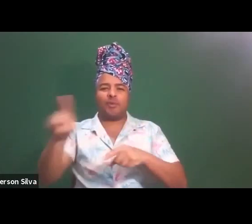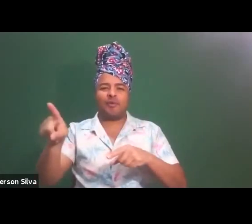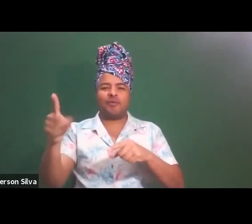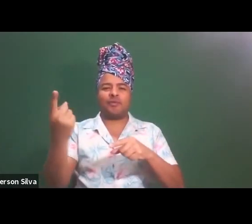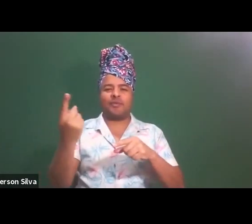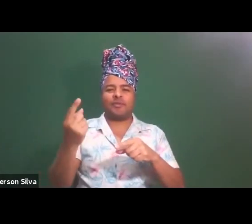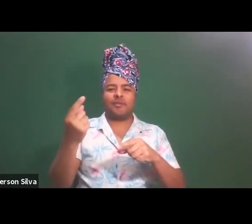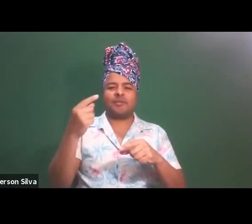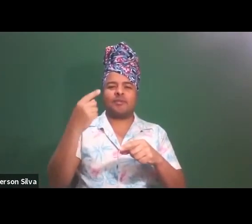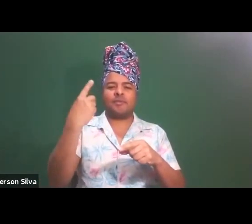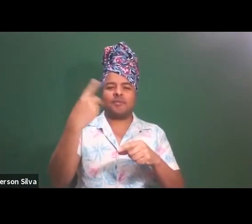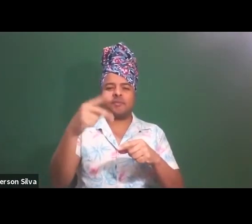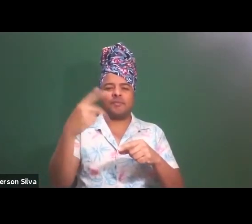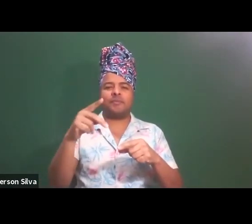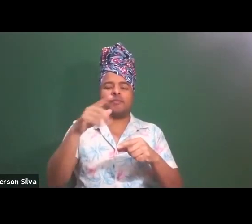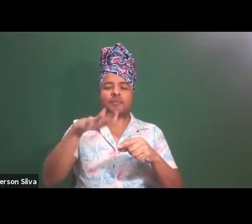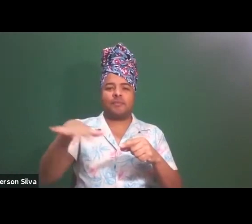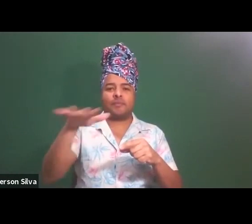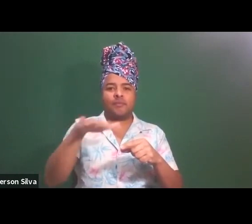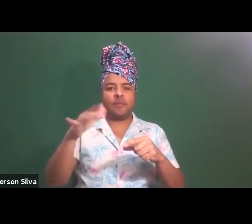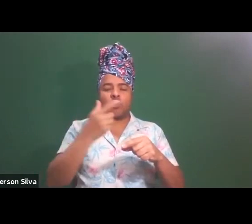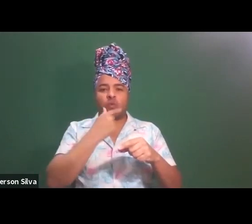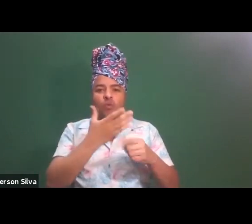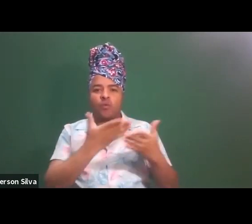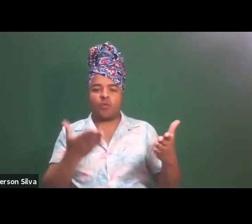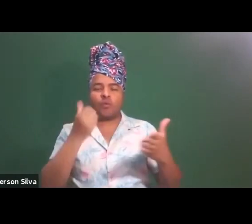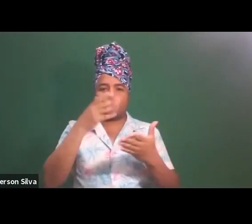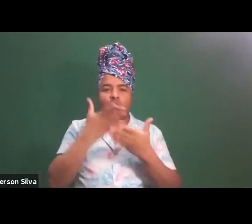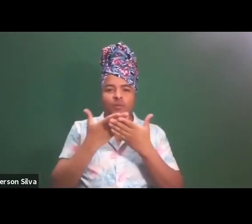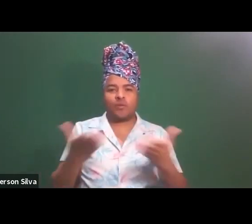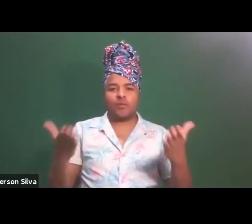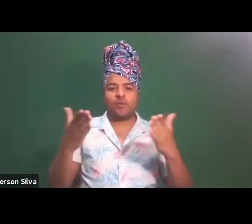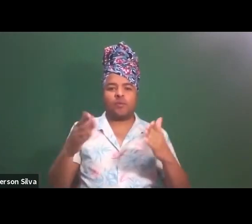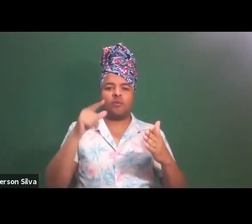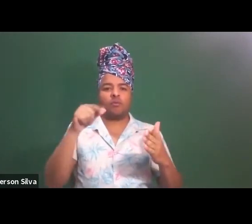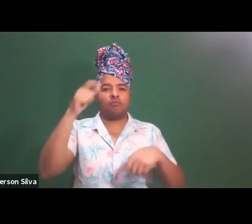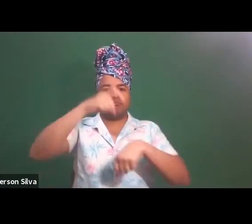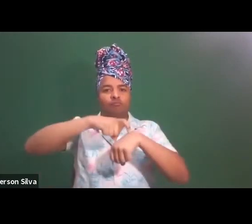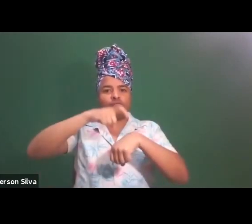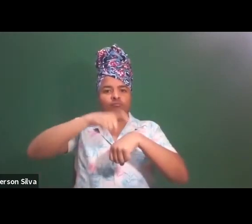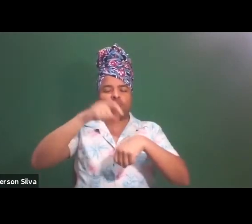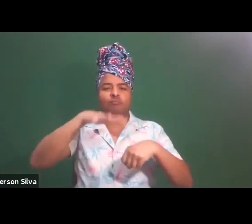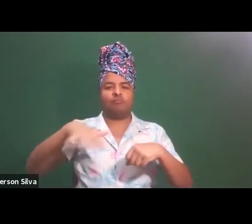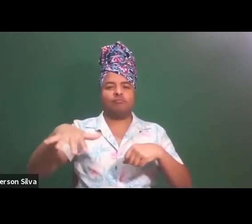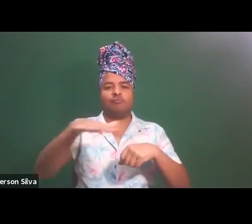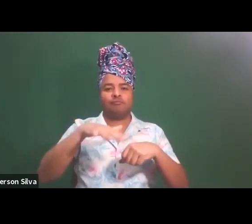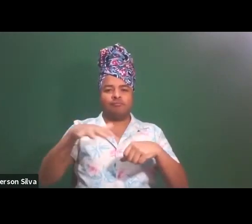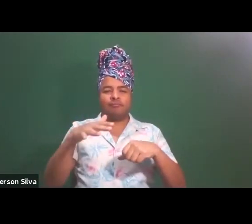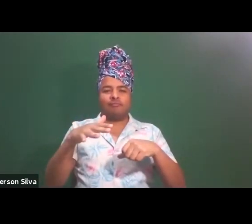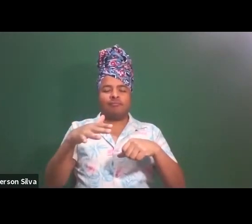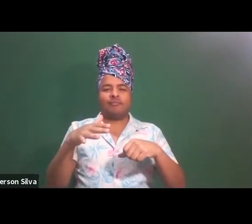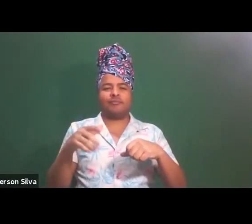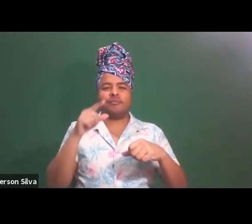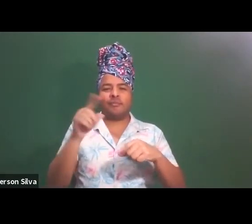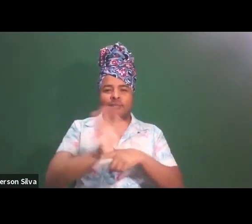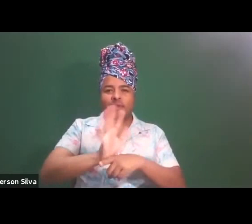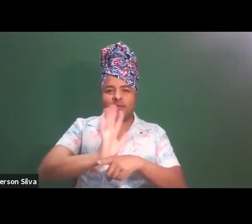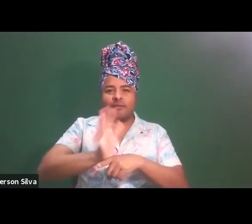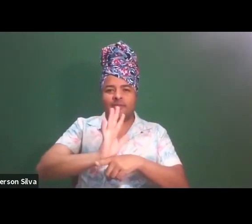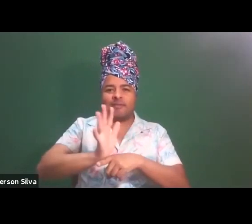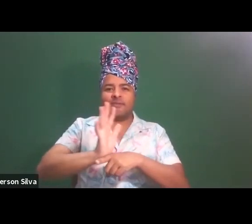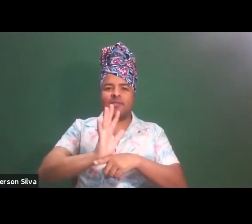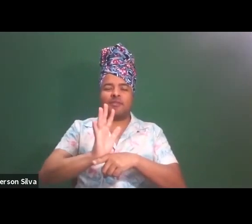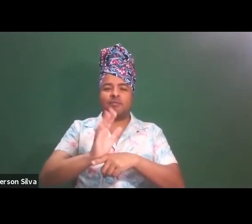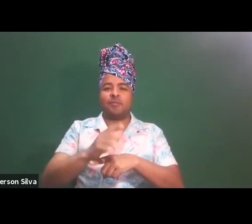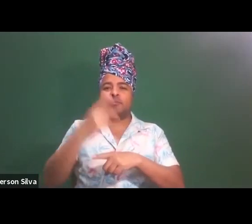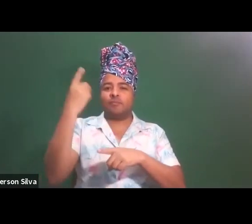todos e todas, e nesse momento trazendo especialmente o filme